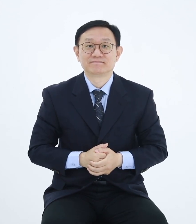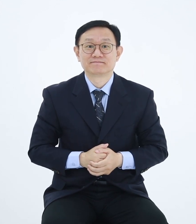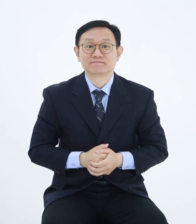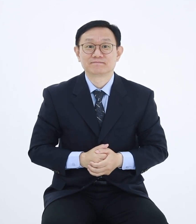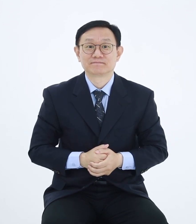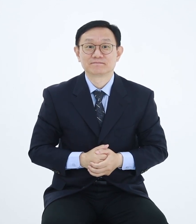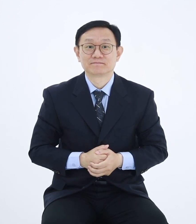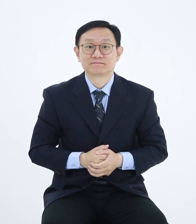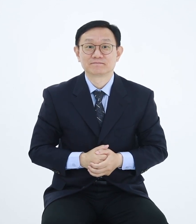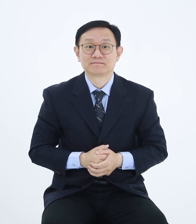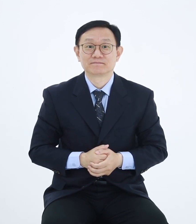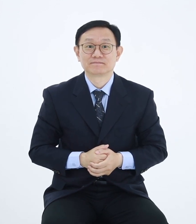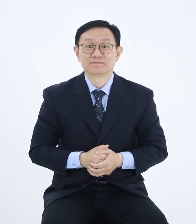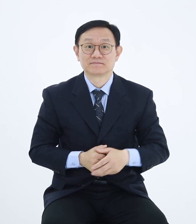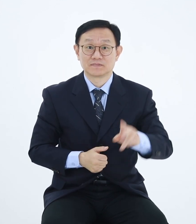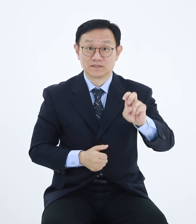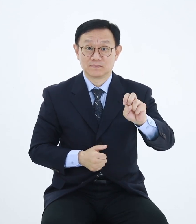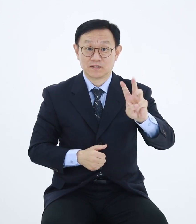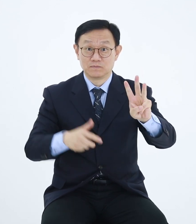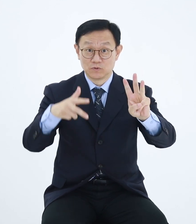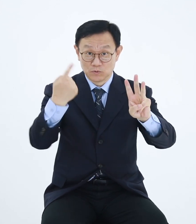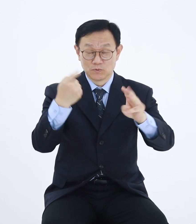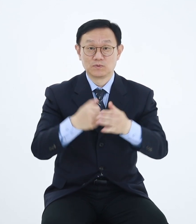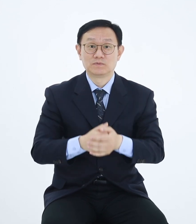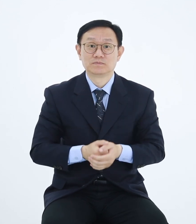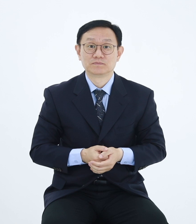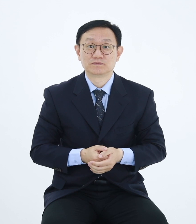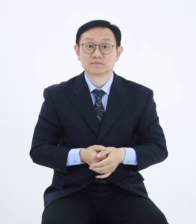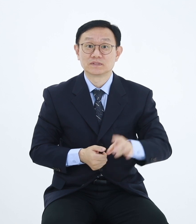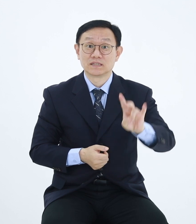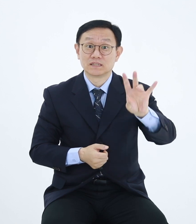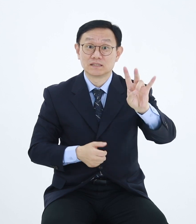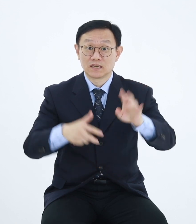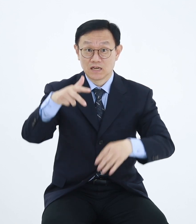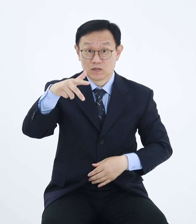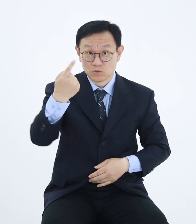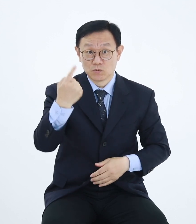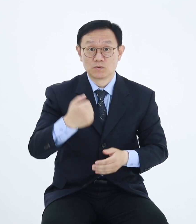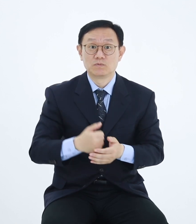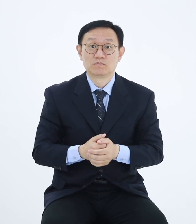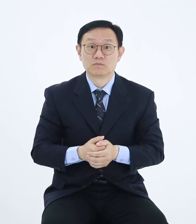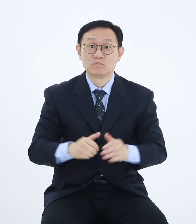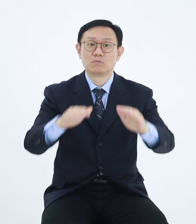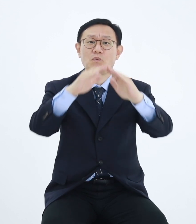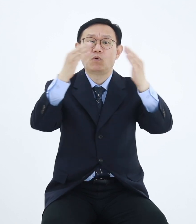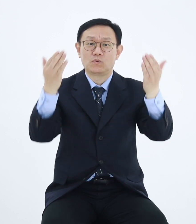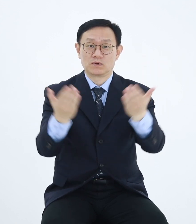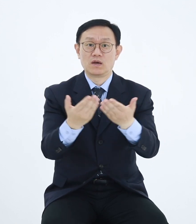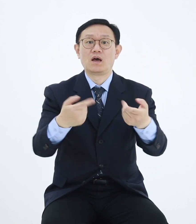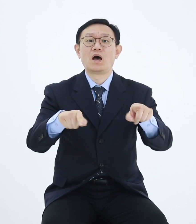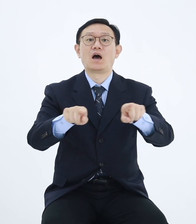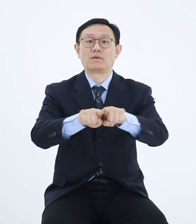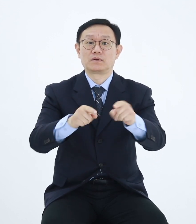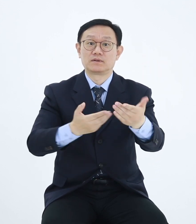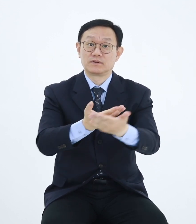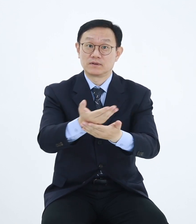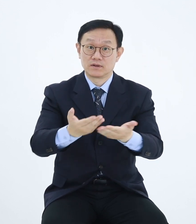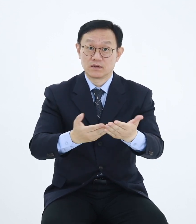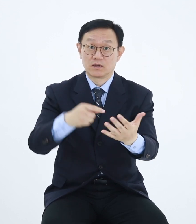관련 조항 제23조 제24조 모두가 함께 누릴 수 있는 교육과